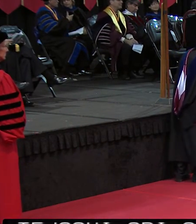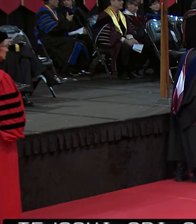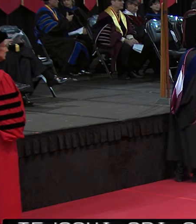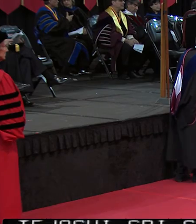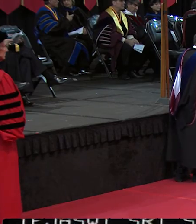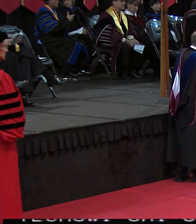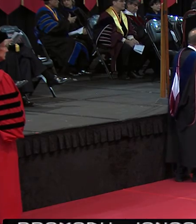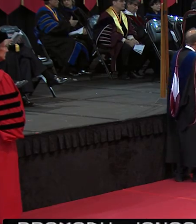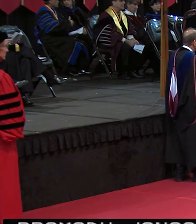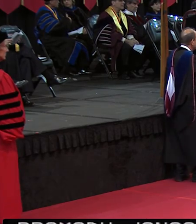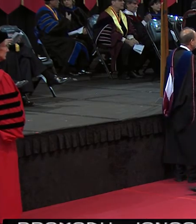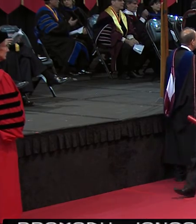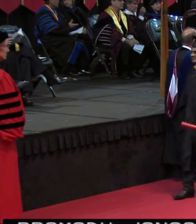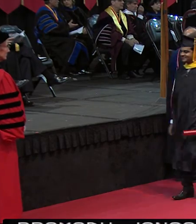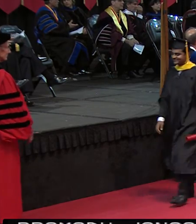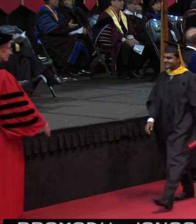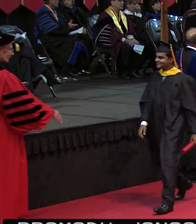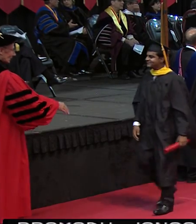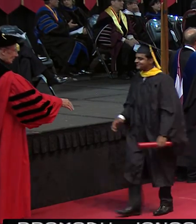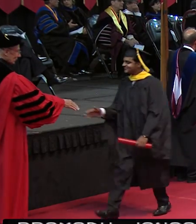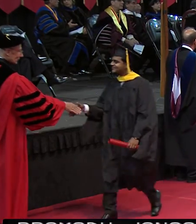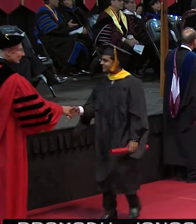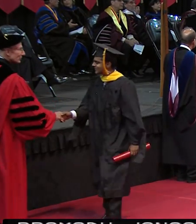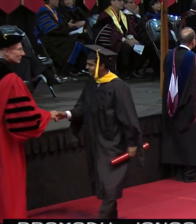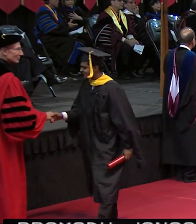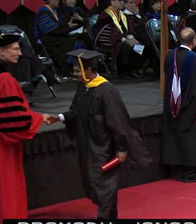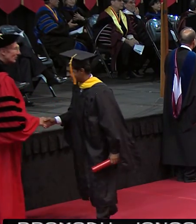Girish Kumar Kadiyala.